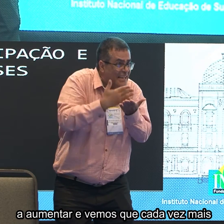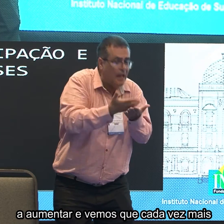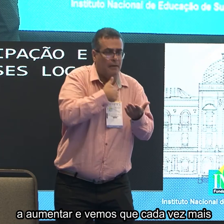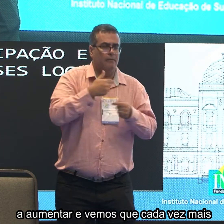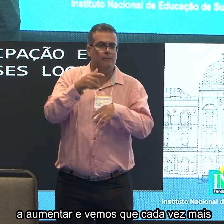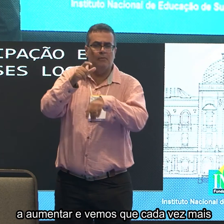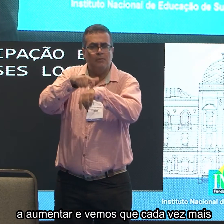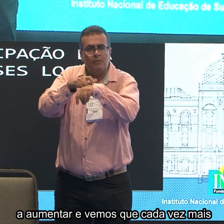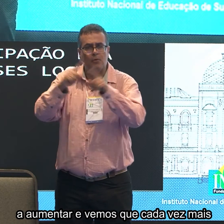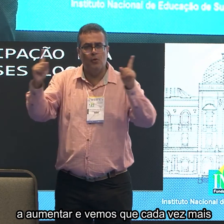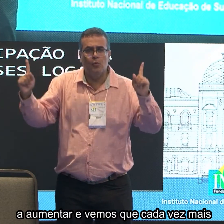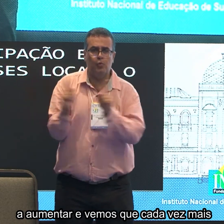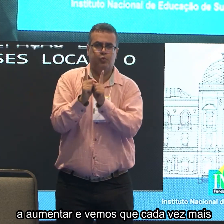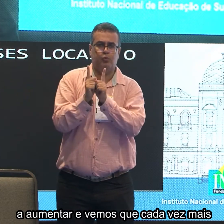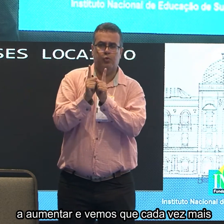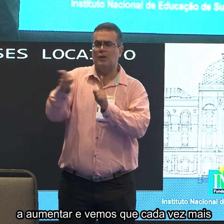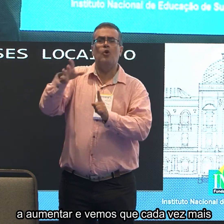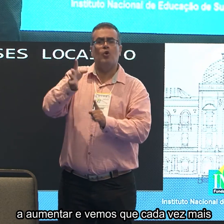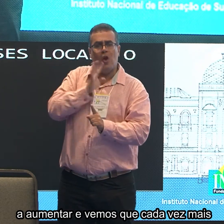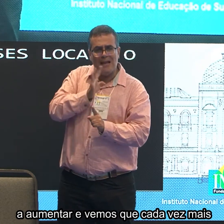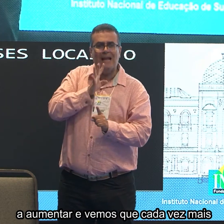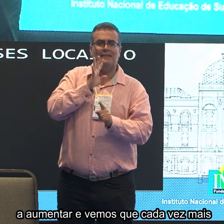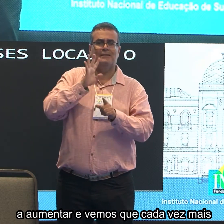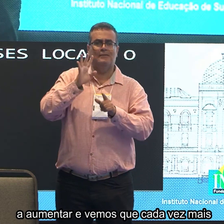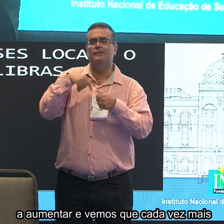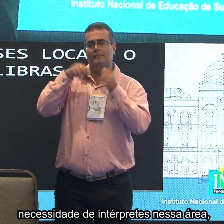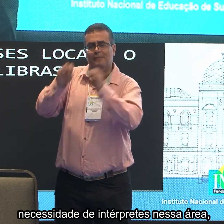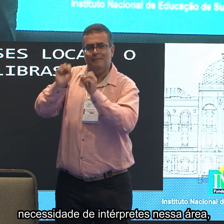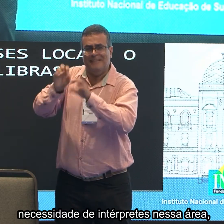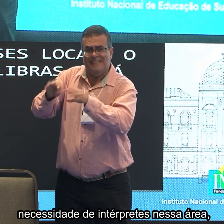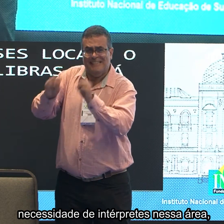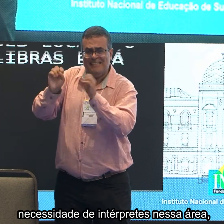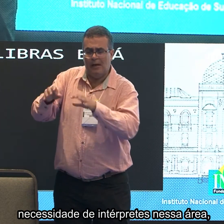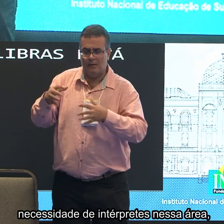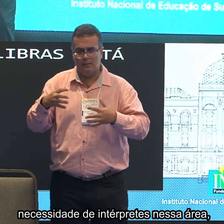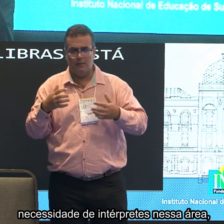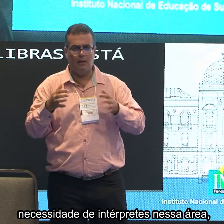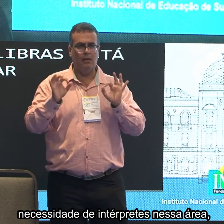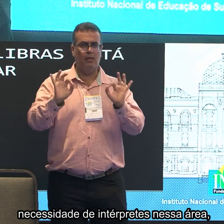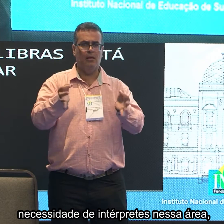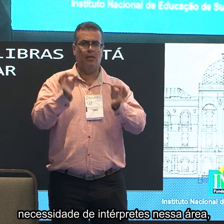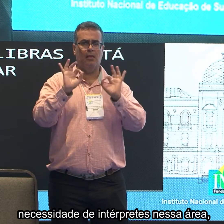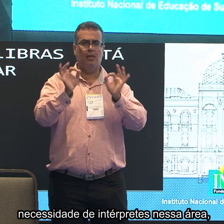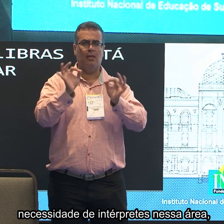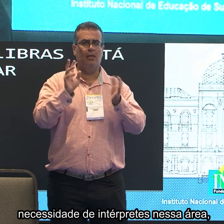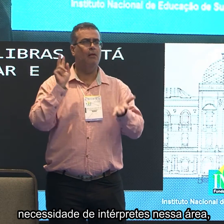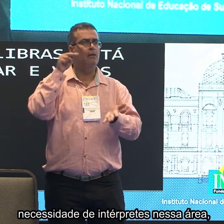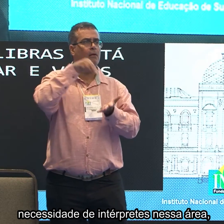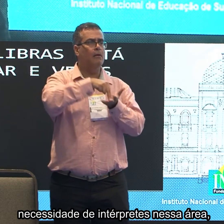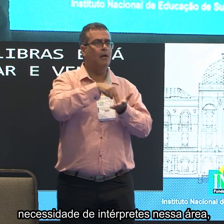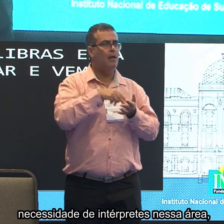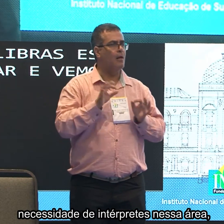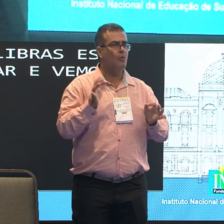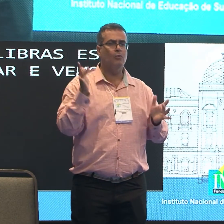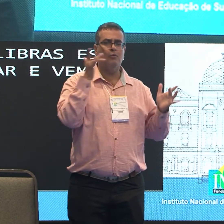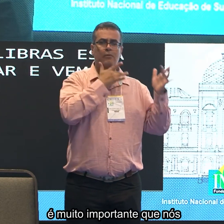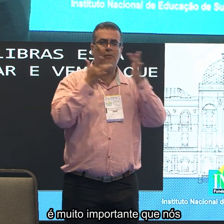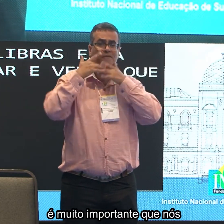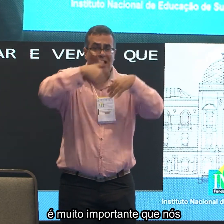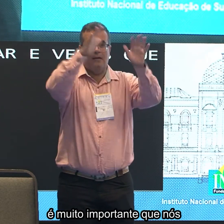aumentar, né, e vemos que cada vez mais necessitamos de intérpretes nessa área.